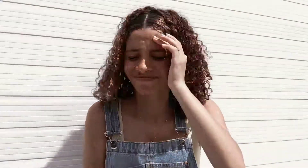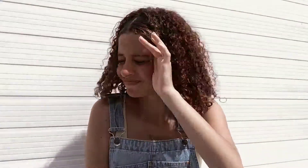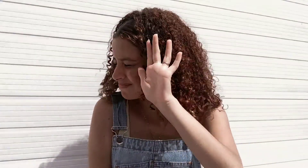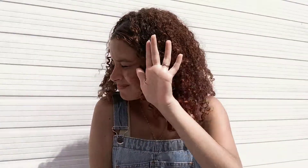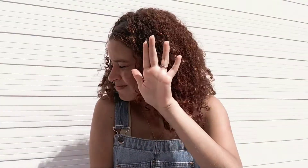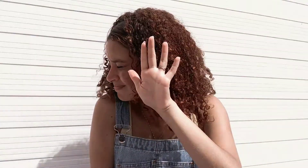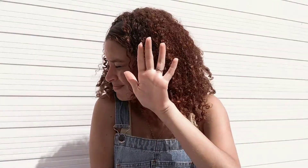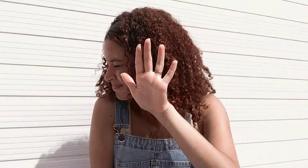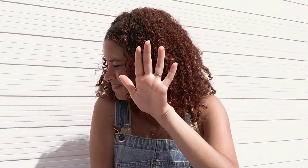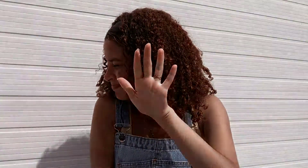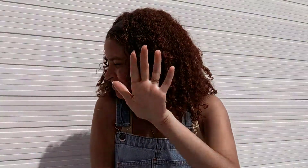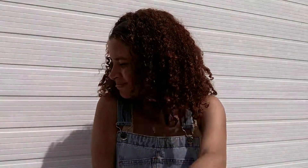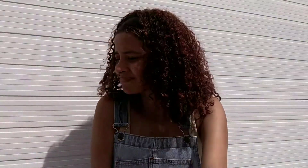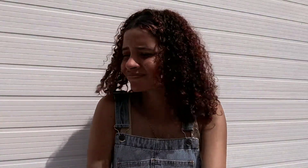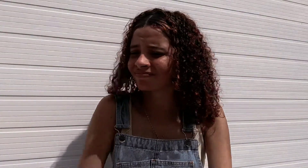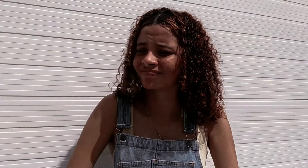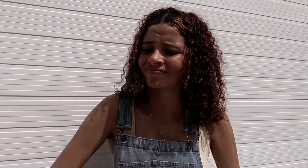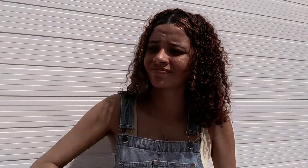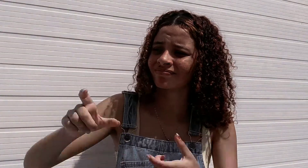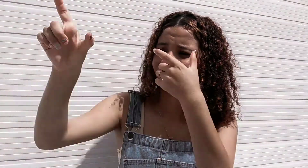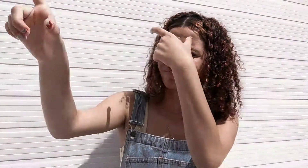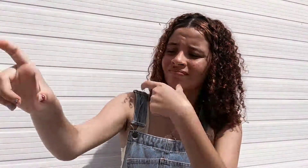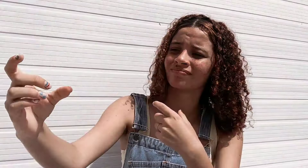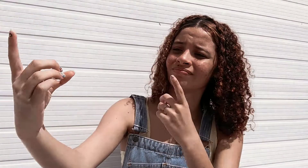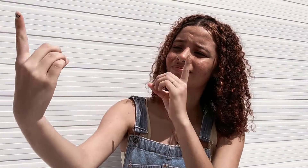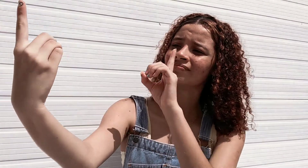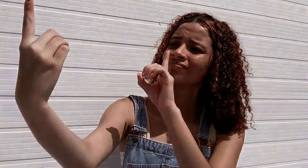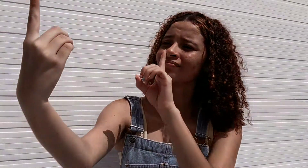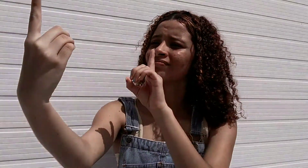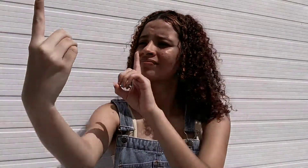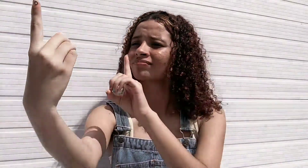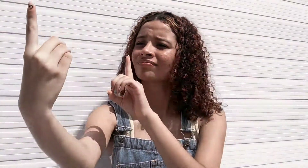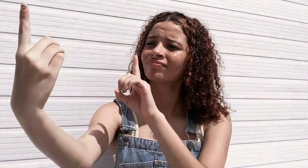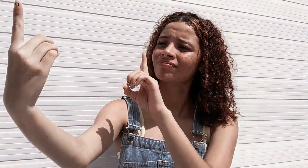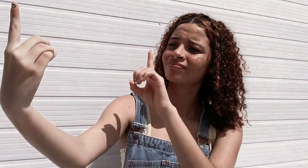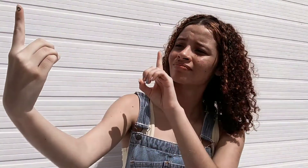sei, não sei diferenciar